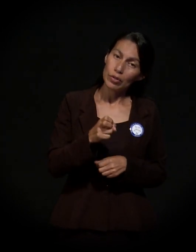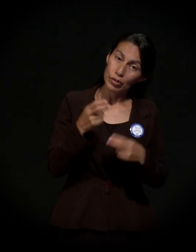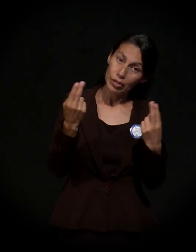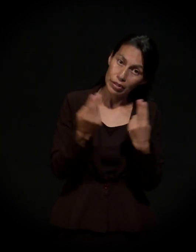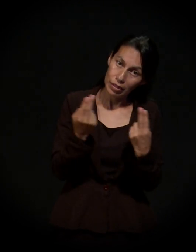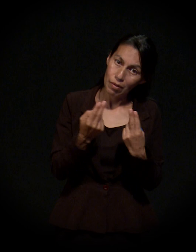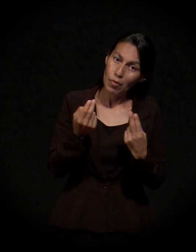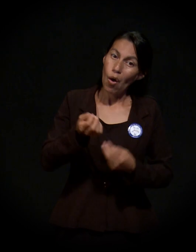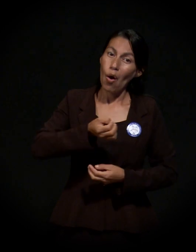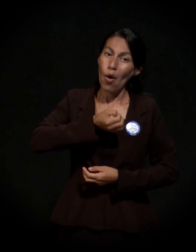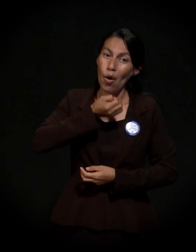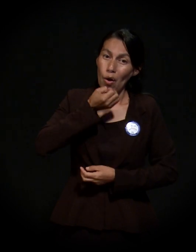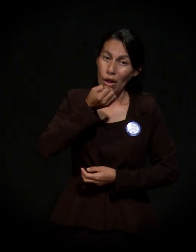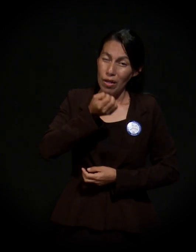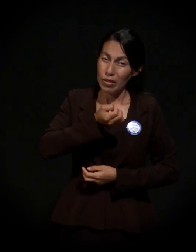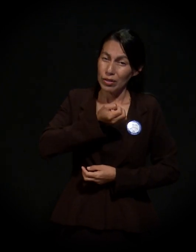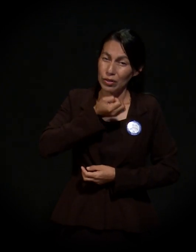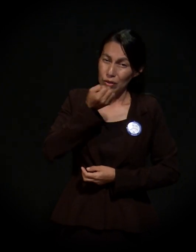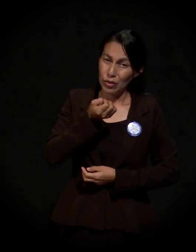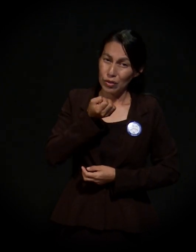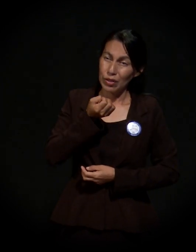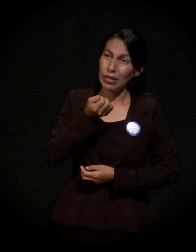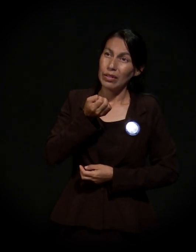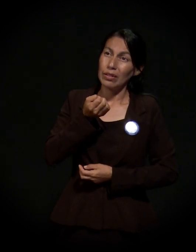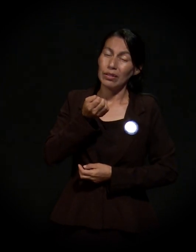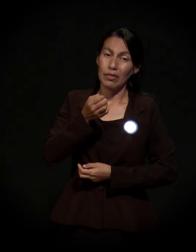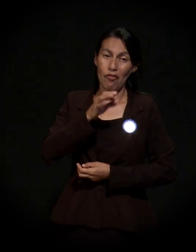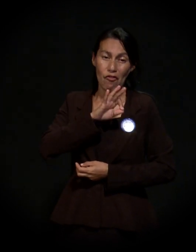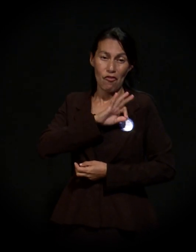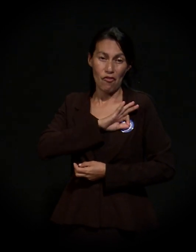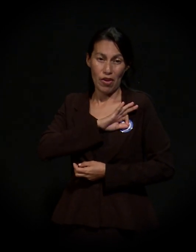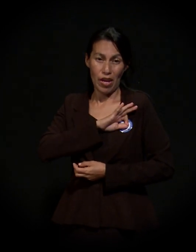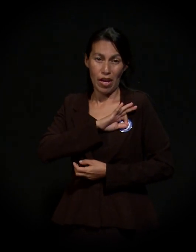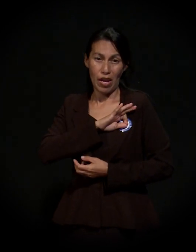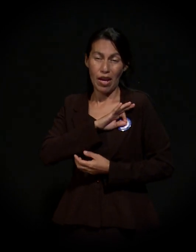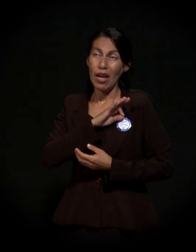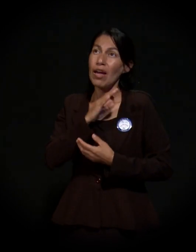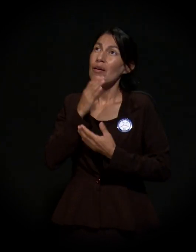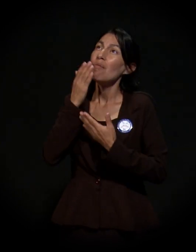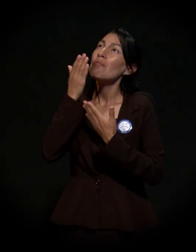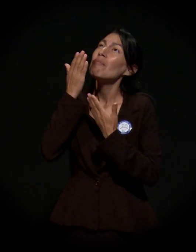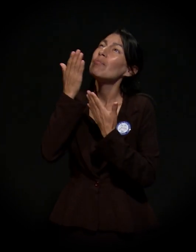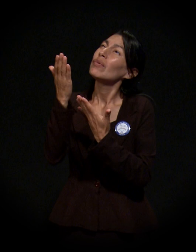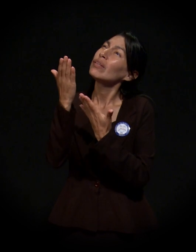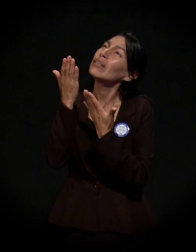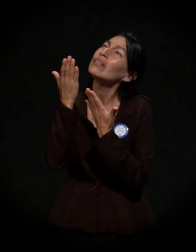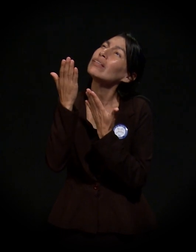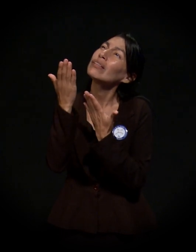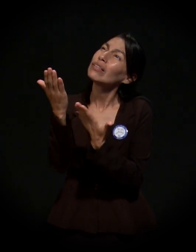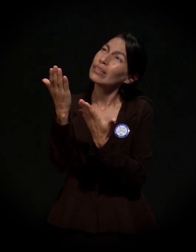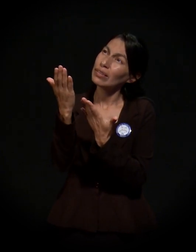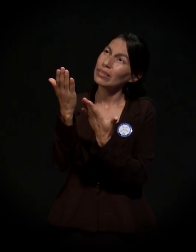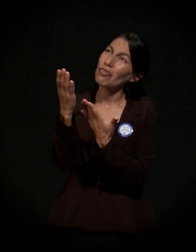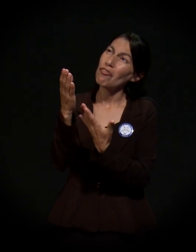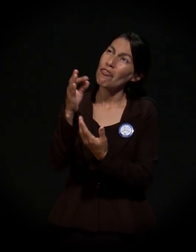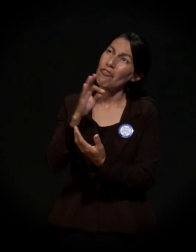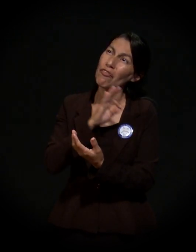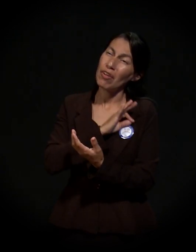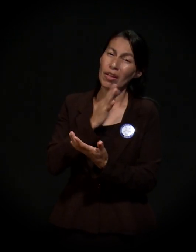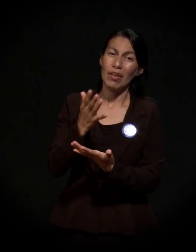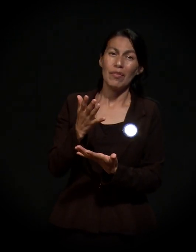puedan reclamar con fe esas promesas. Y no solo reclamarlas, sino